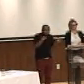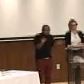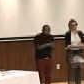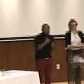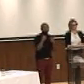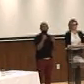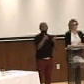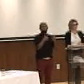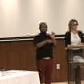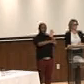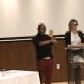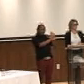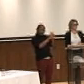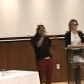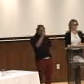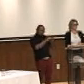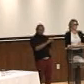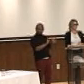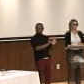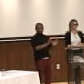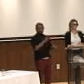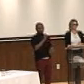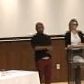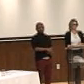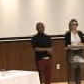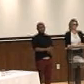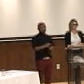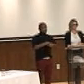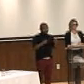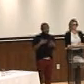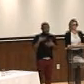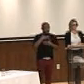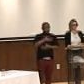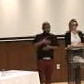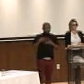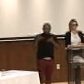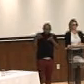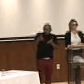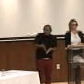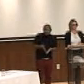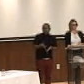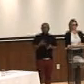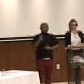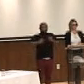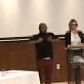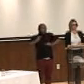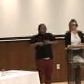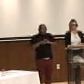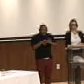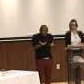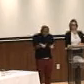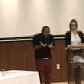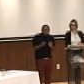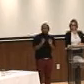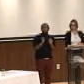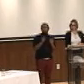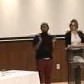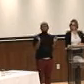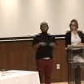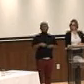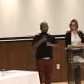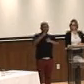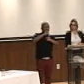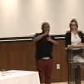processo está previsto na lei? Não. Esse é um processo de quem gosta de participar, de quem gosta de abrir as discussões, de fazer o campus amadurecer, de fazer o